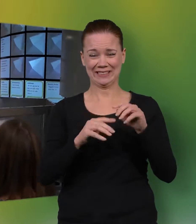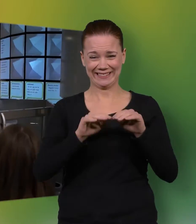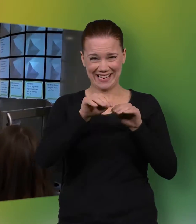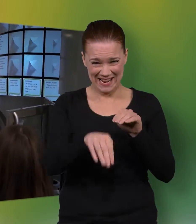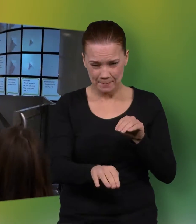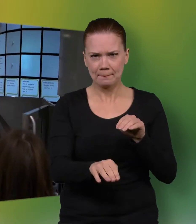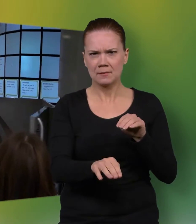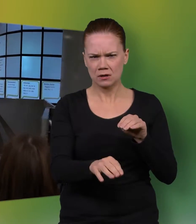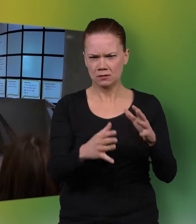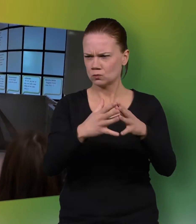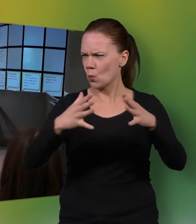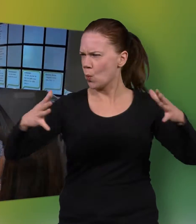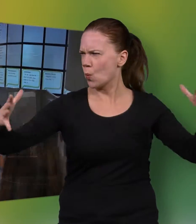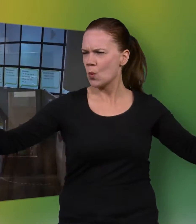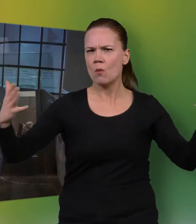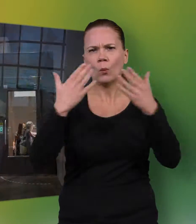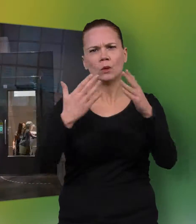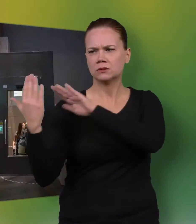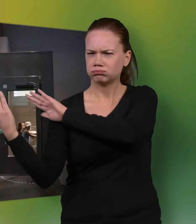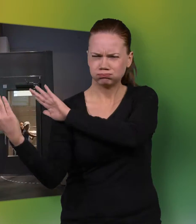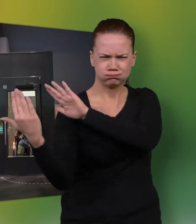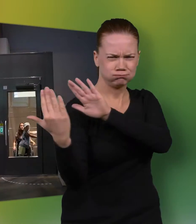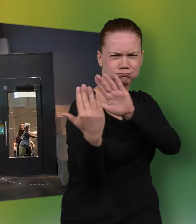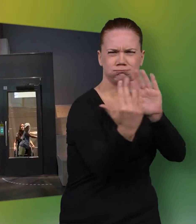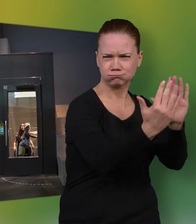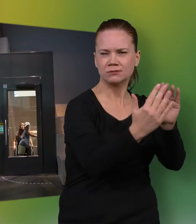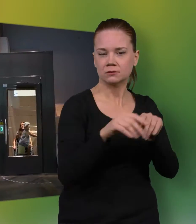Den första hissen eller trappan tar dig till en stor utställningshall.